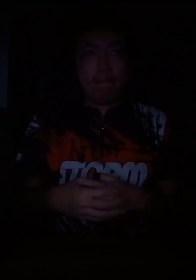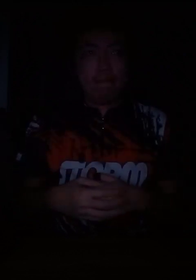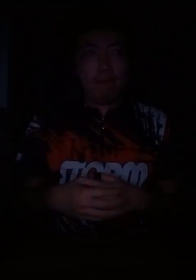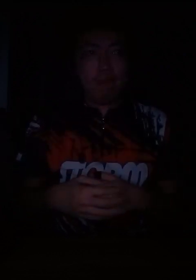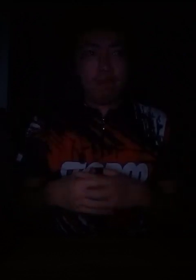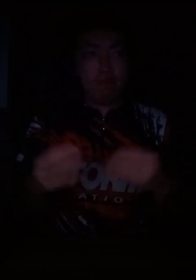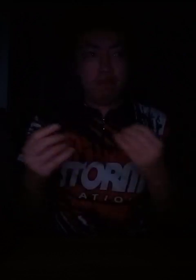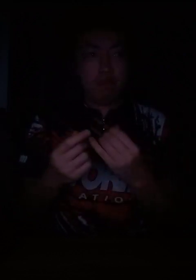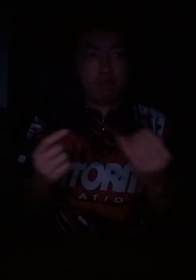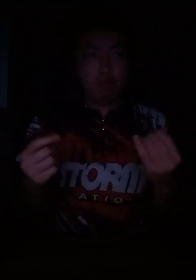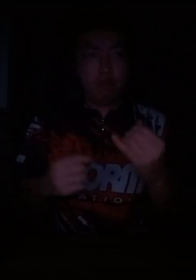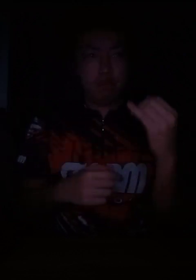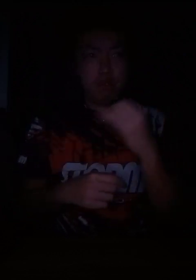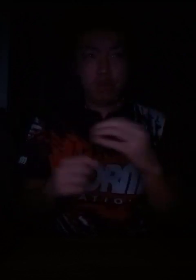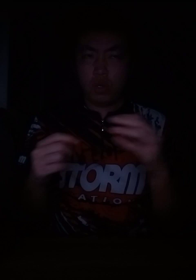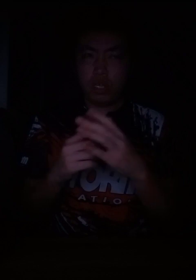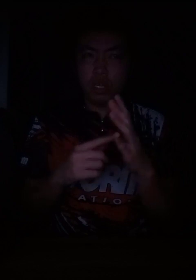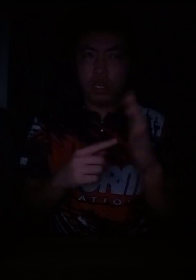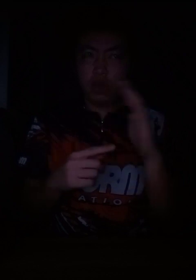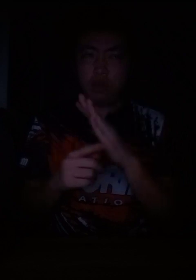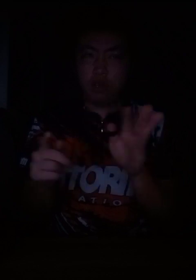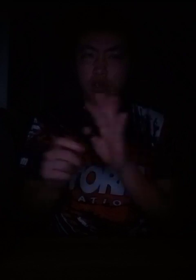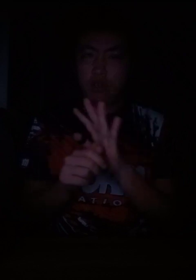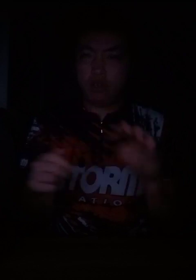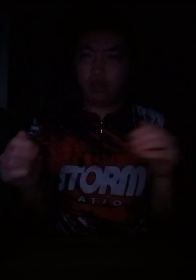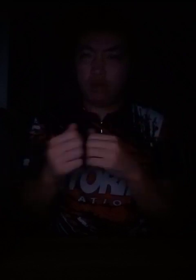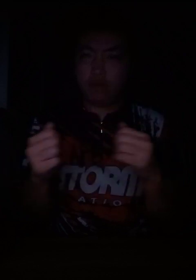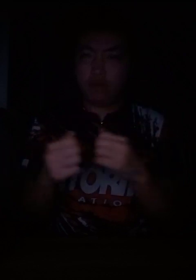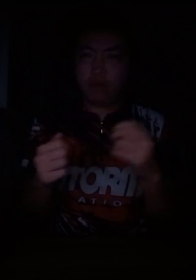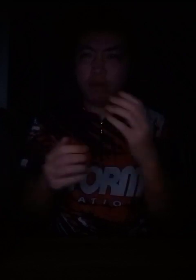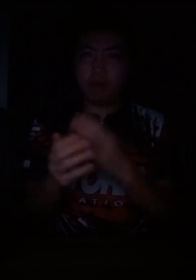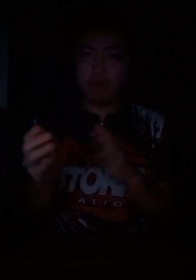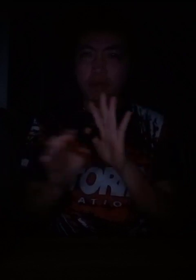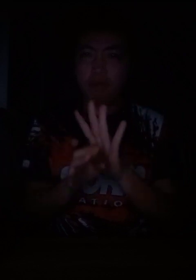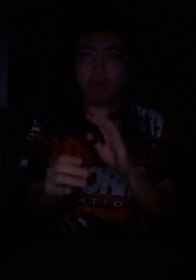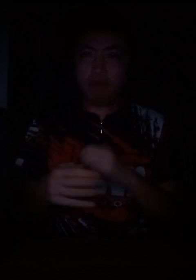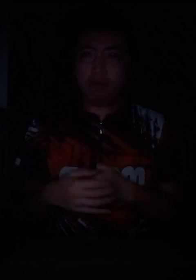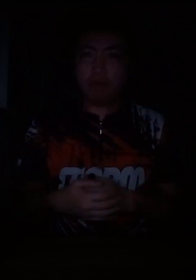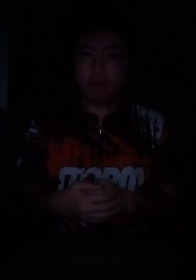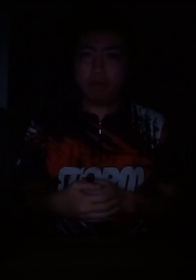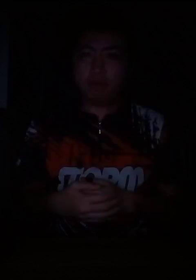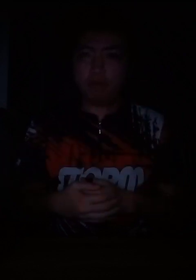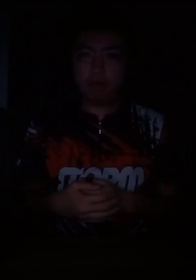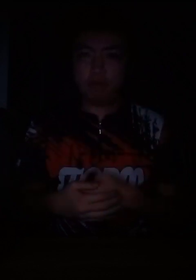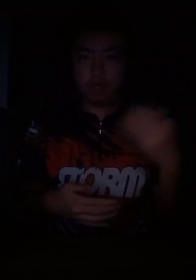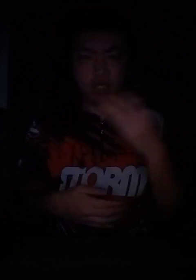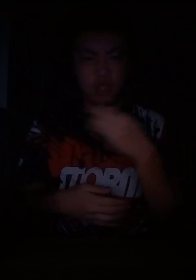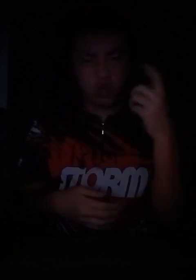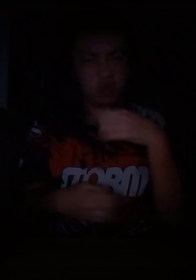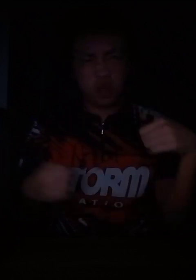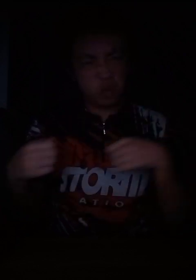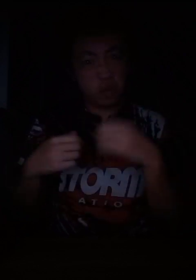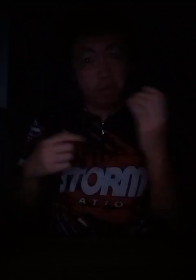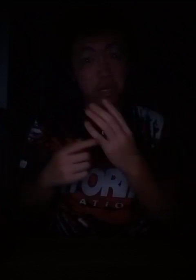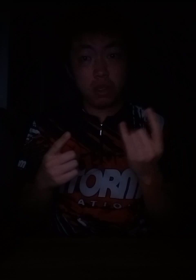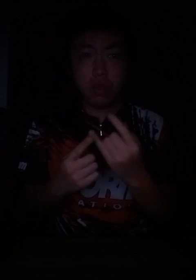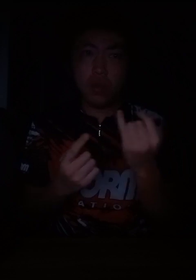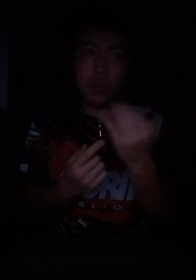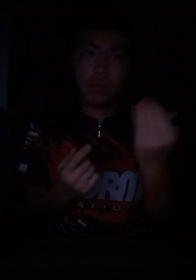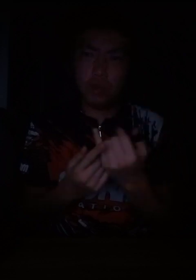사건의 발단이 된 손 사장의 과천 차량 접촉 사고도 보도됐습니다. 그런데 접촉사고 피해자는 보도 직후 전화